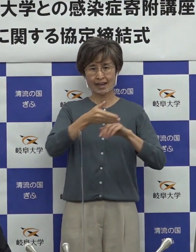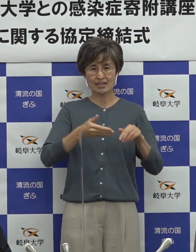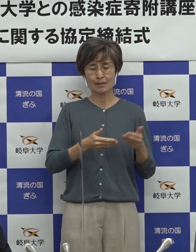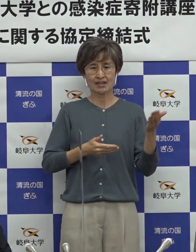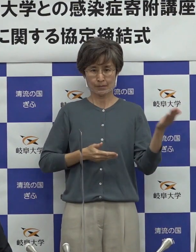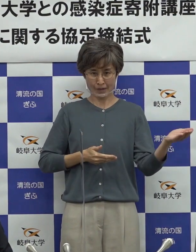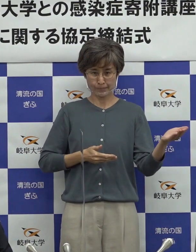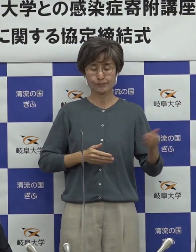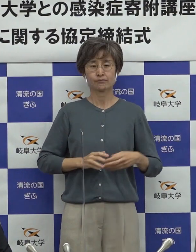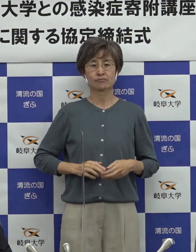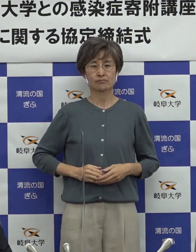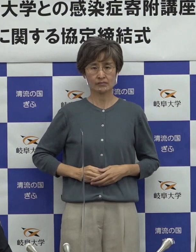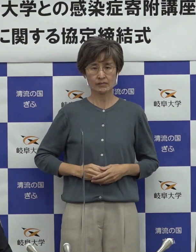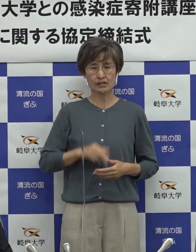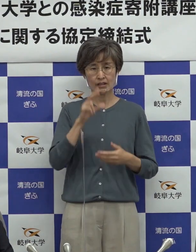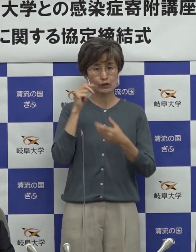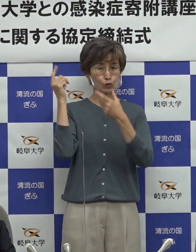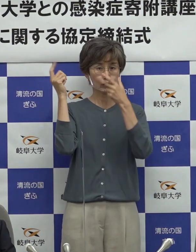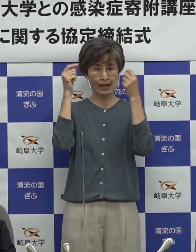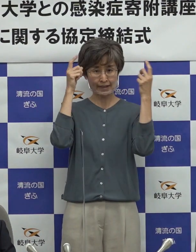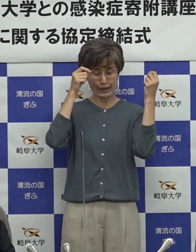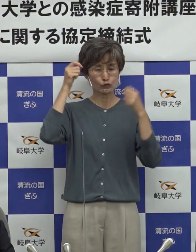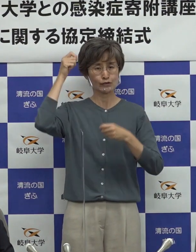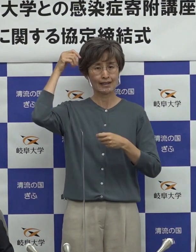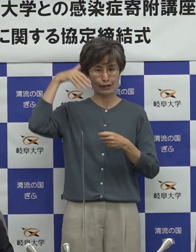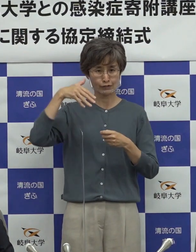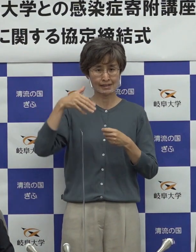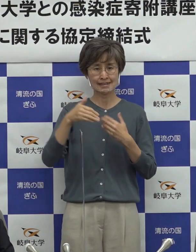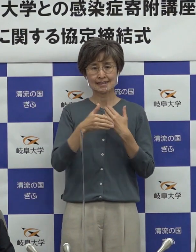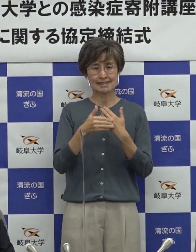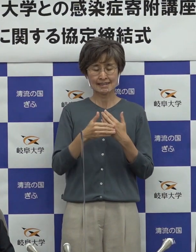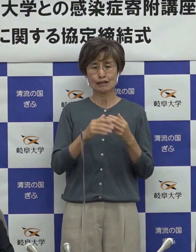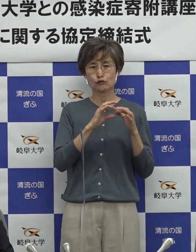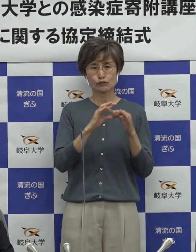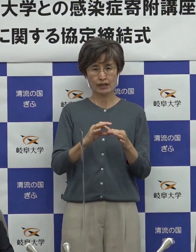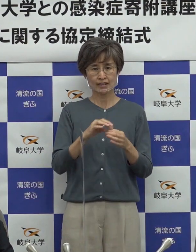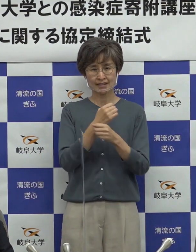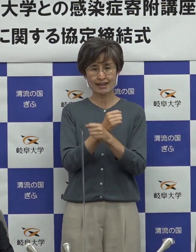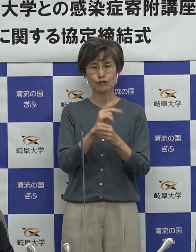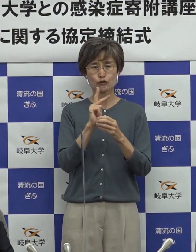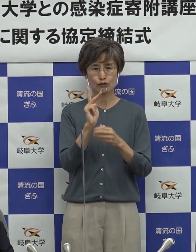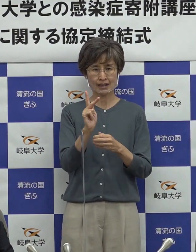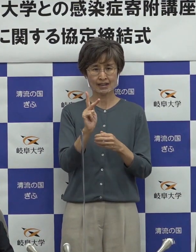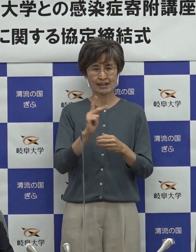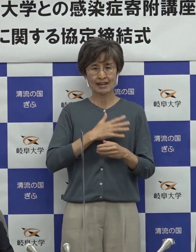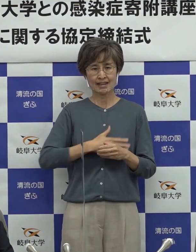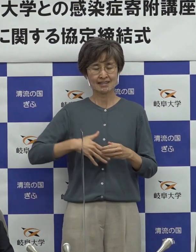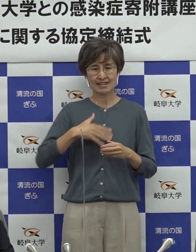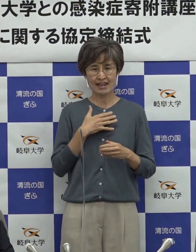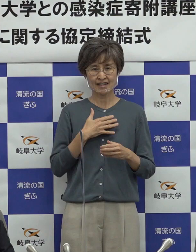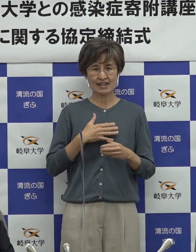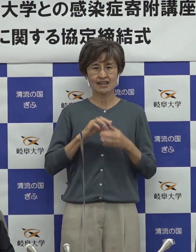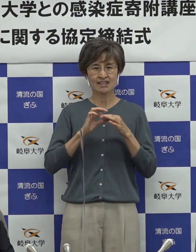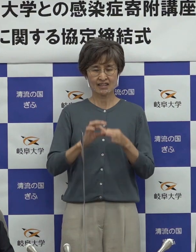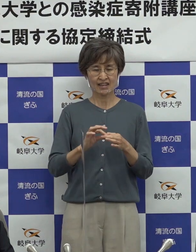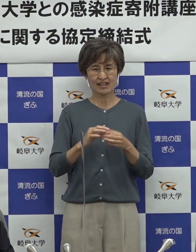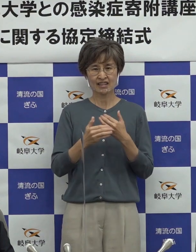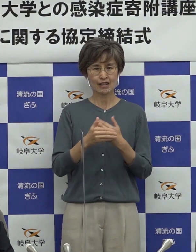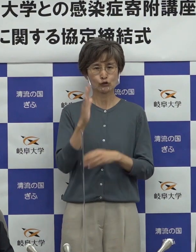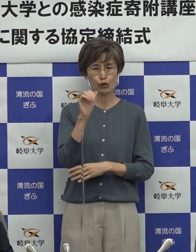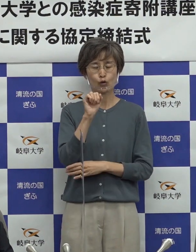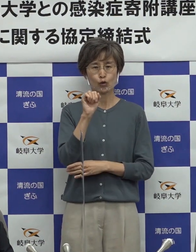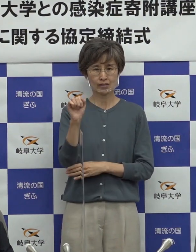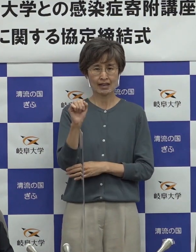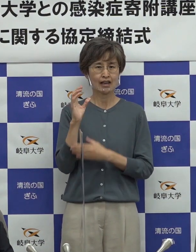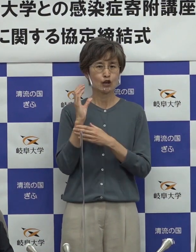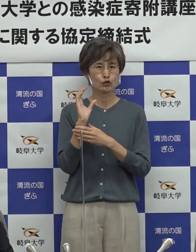様、岐阜大学大学院医学系研究科生態管理医学講座救急災害